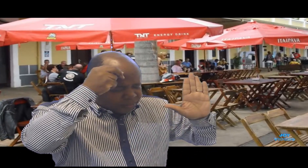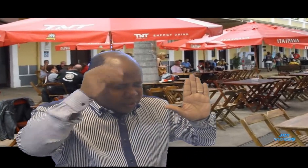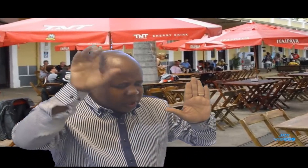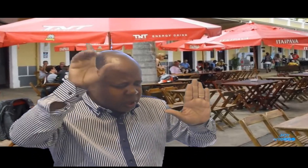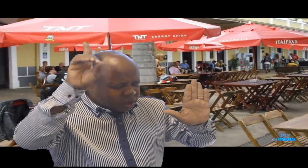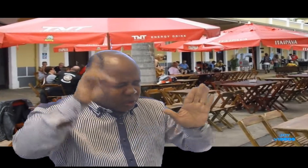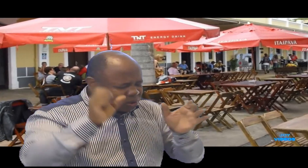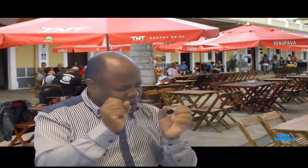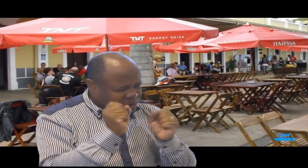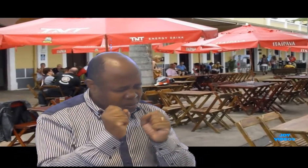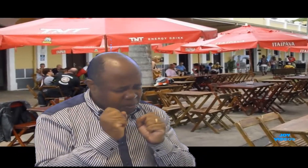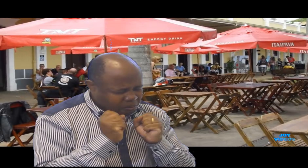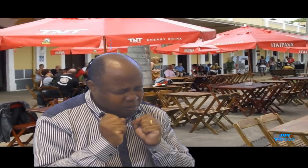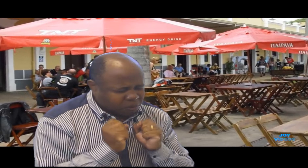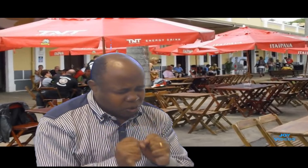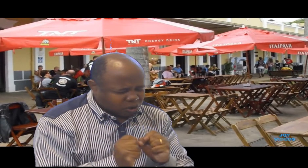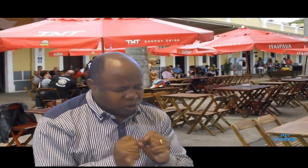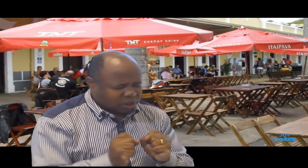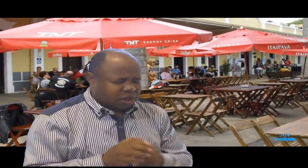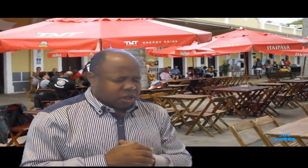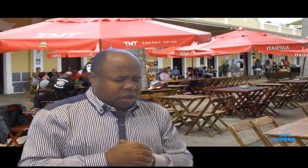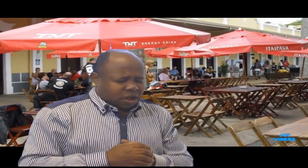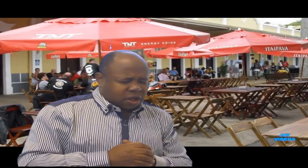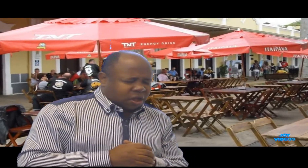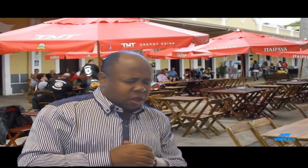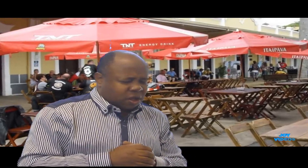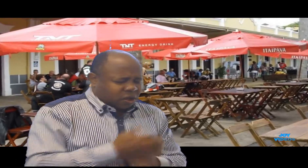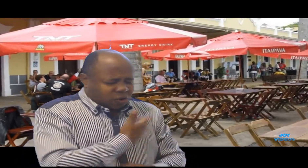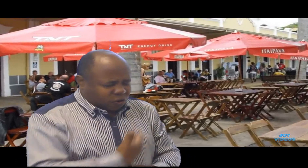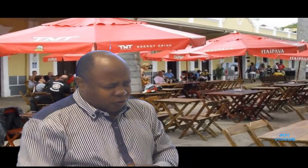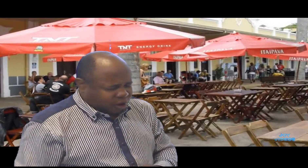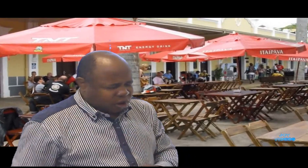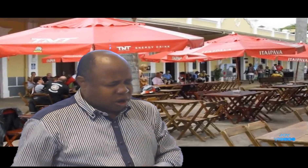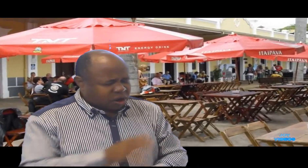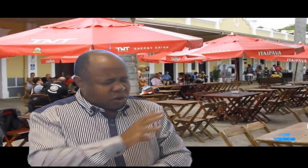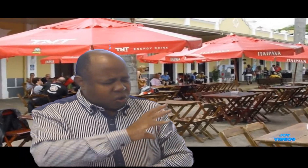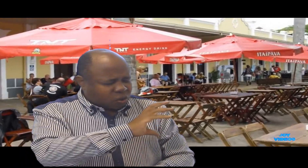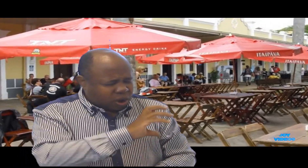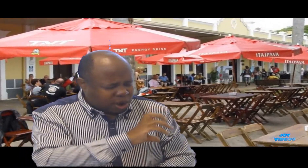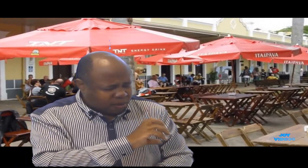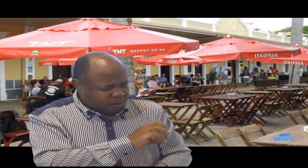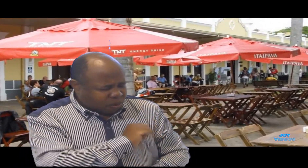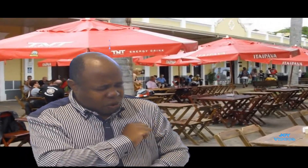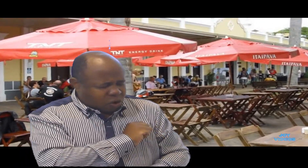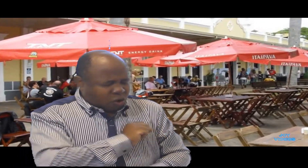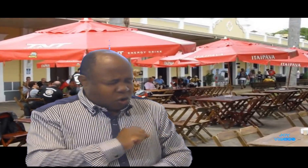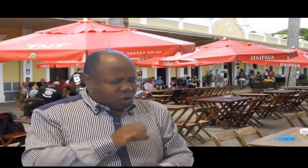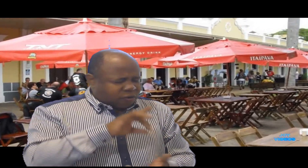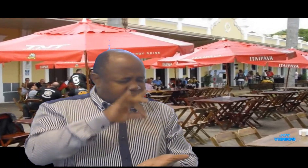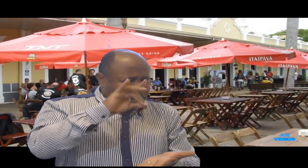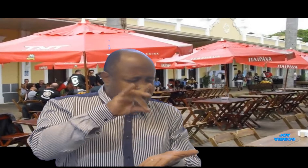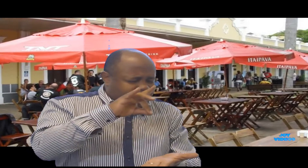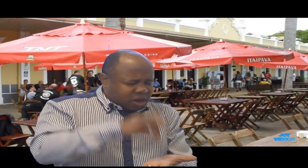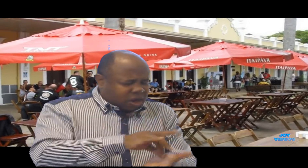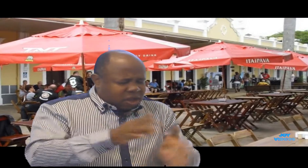Senhor Deus, com amor à nossa cidade, com verdade, com justiça. Sem